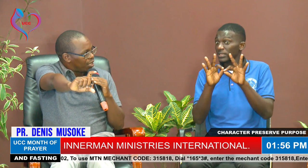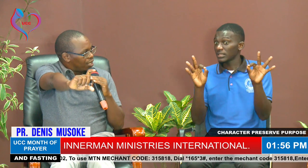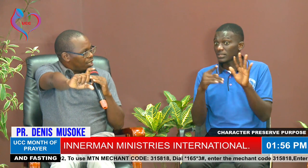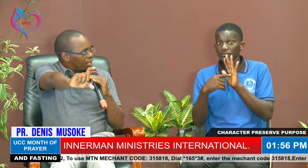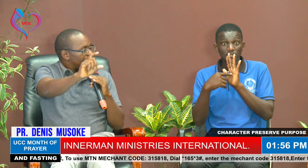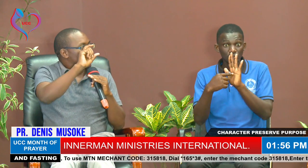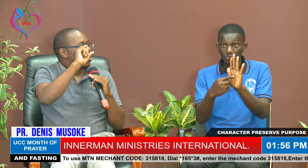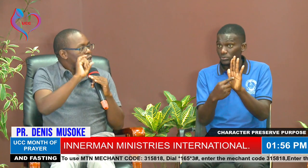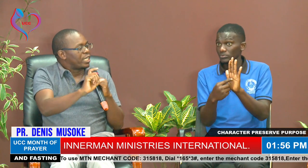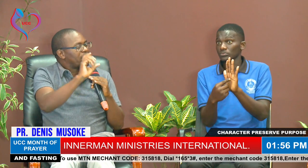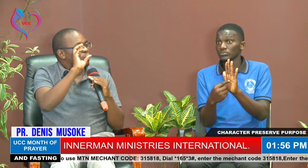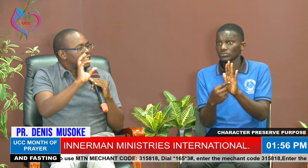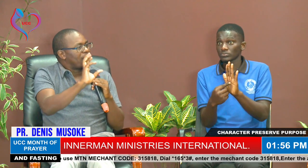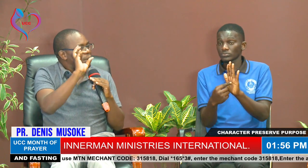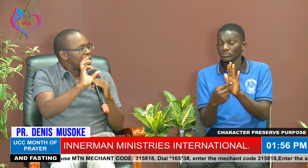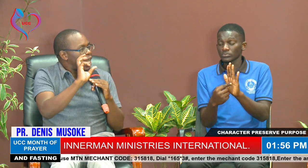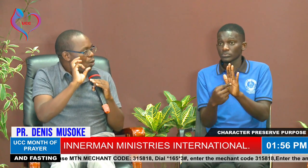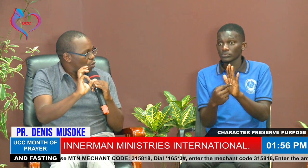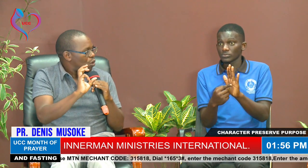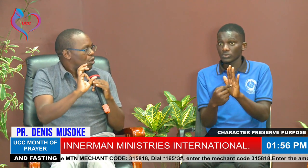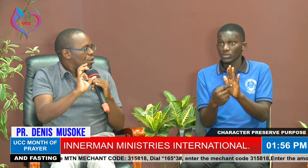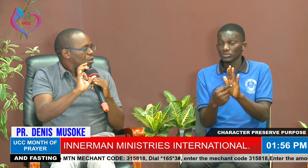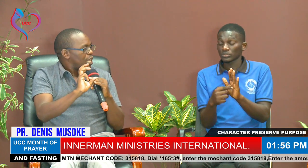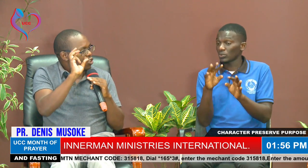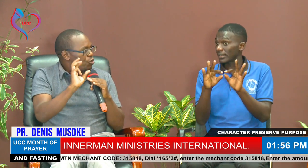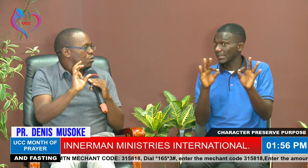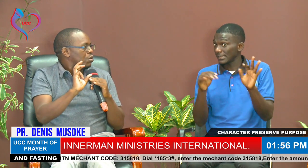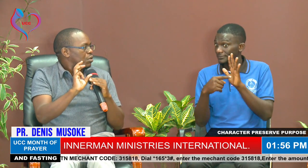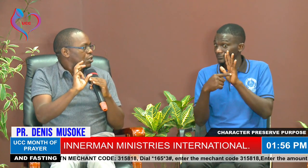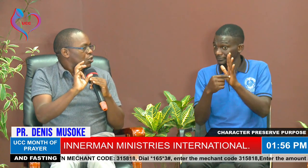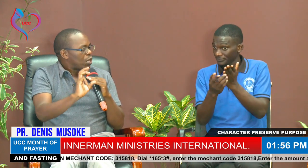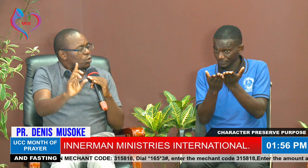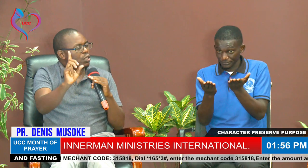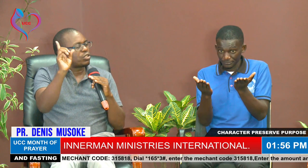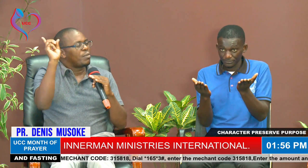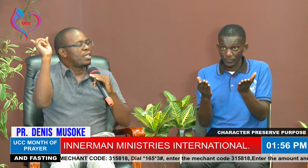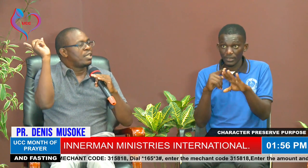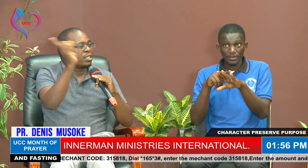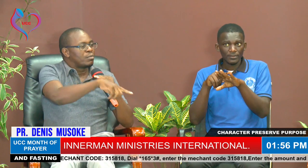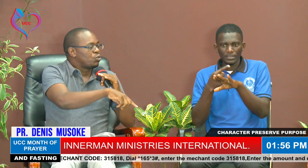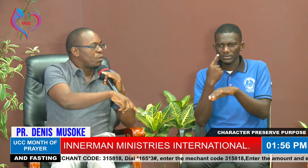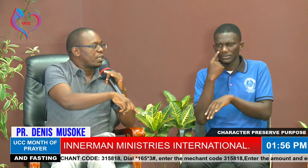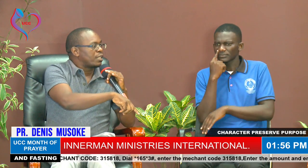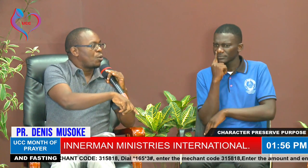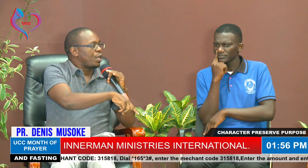Amina. Era we yakolera ekirabo kye kyalabikiraawo ennyo twasoka ntukirabira eri mu nyumba ya tatawe.